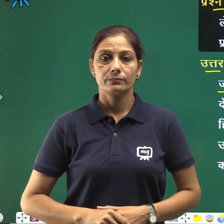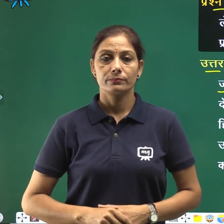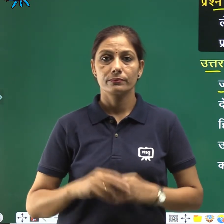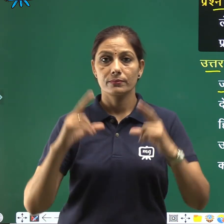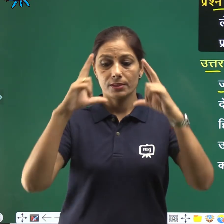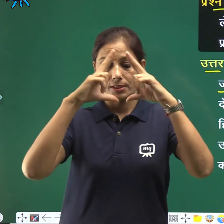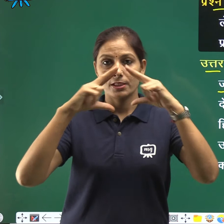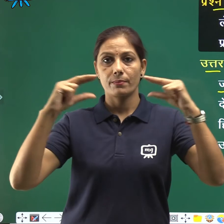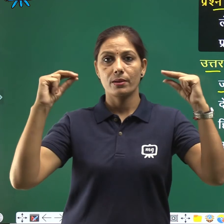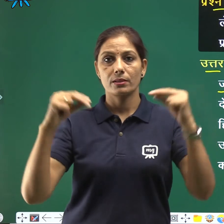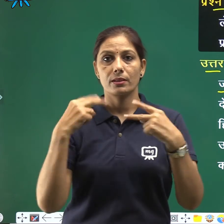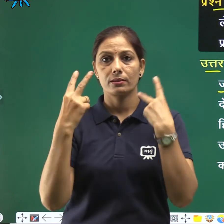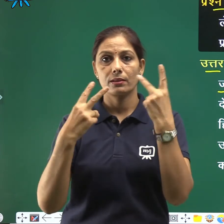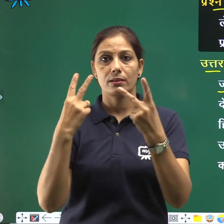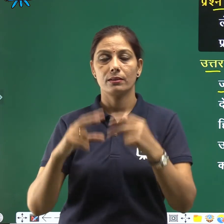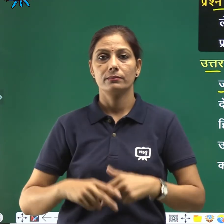जापान यात्रा का